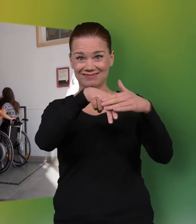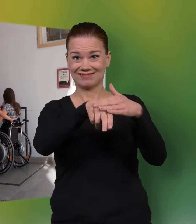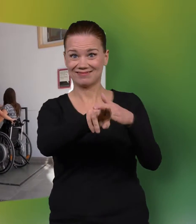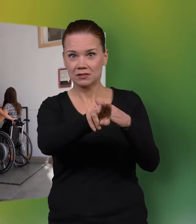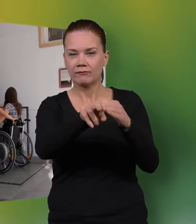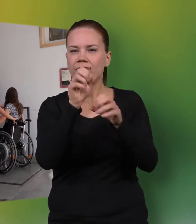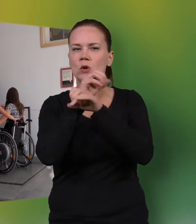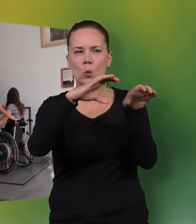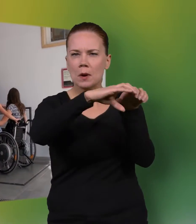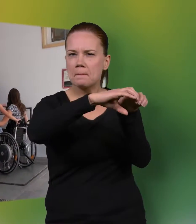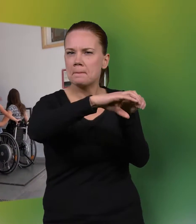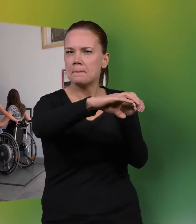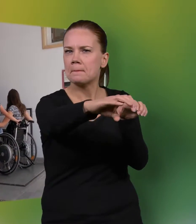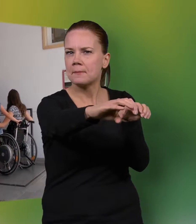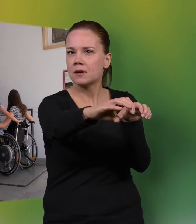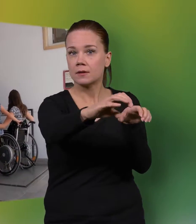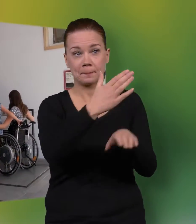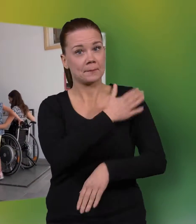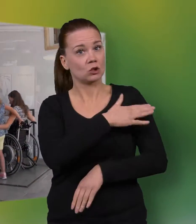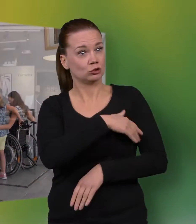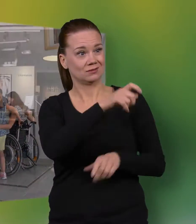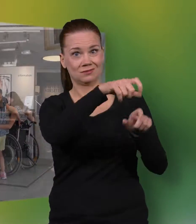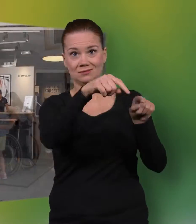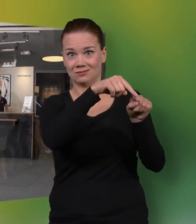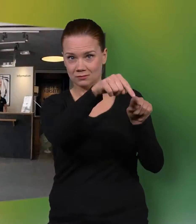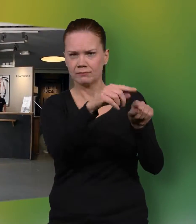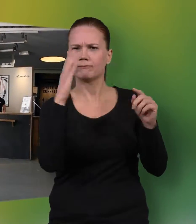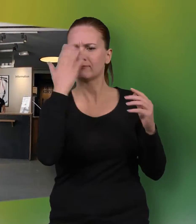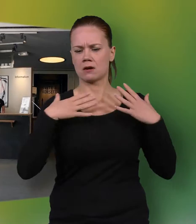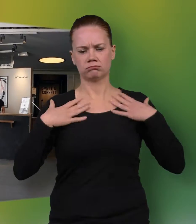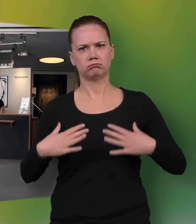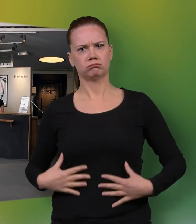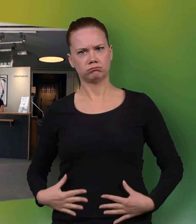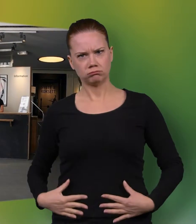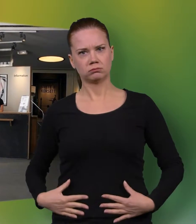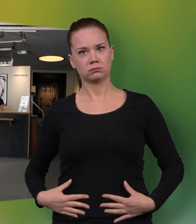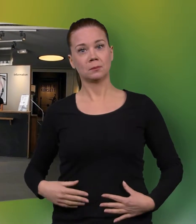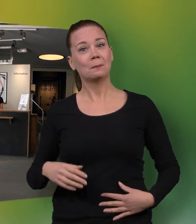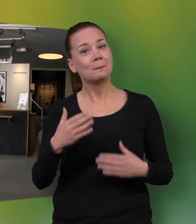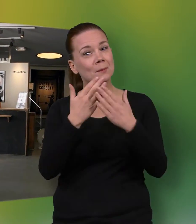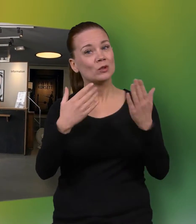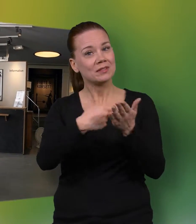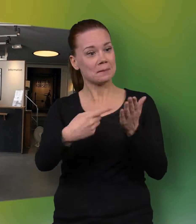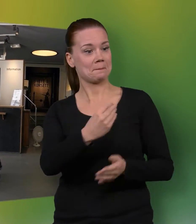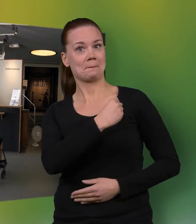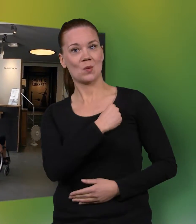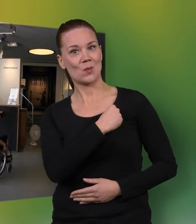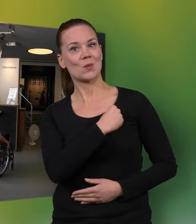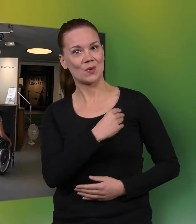Innanför entrén möts du av personalen i informationsdisken. De brukar ha svarta tröjor med museets namn på. När du ska hem